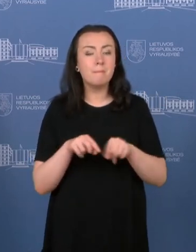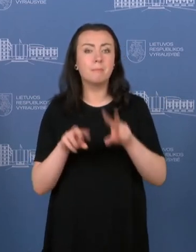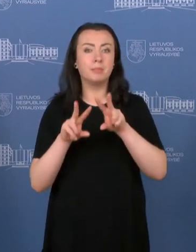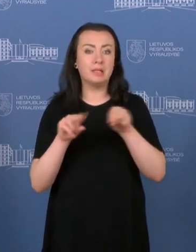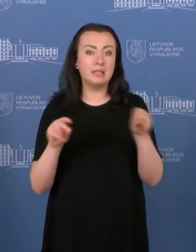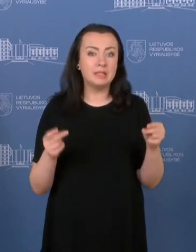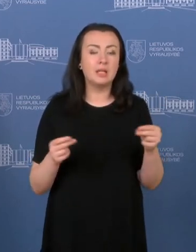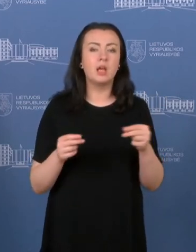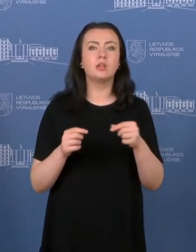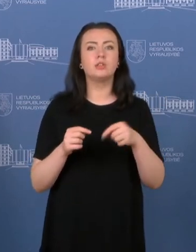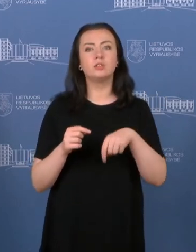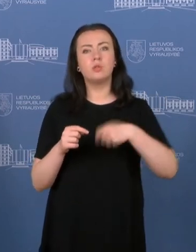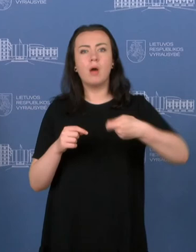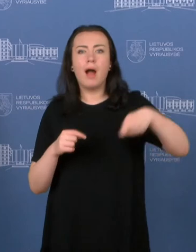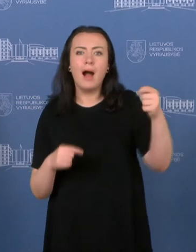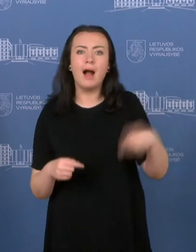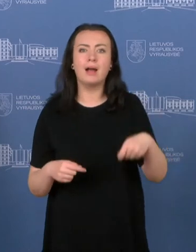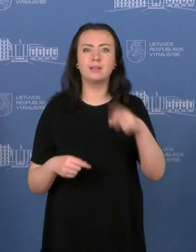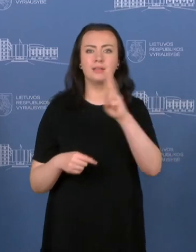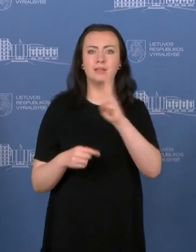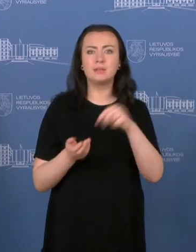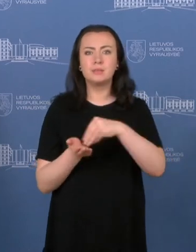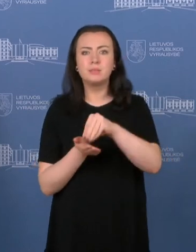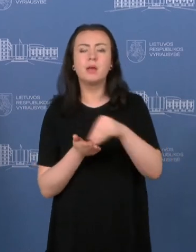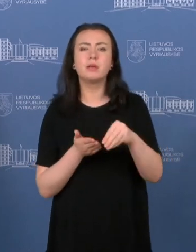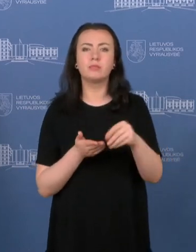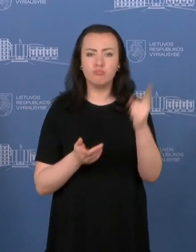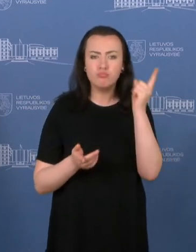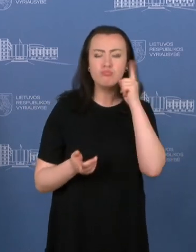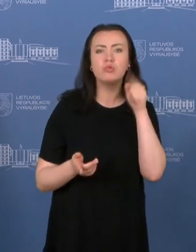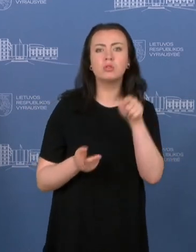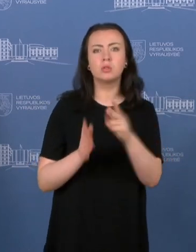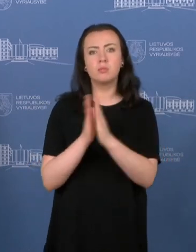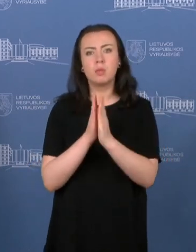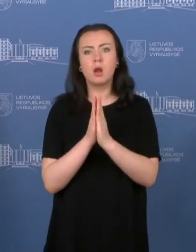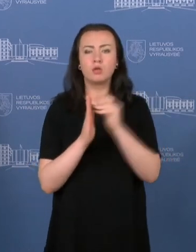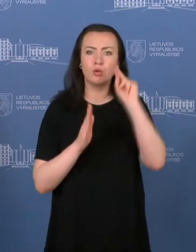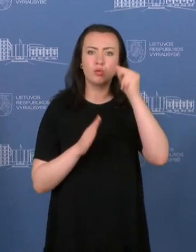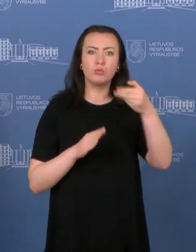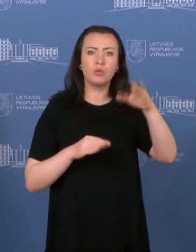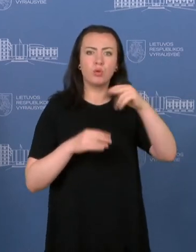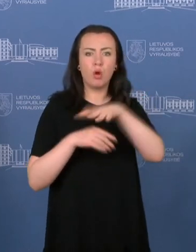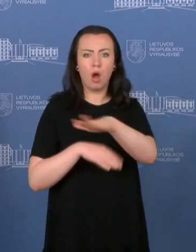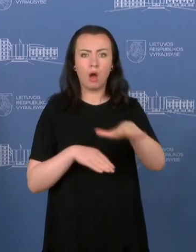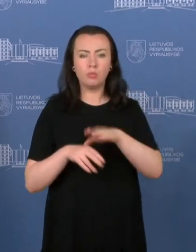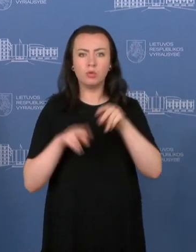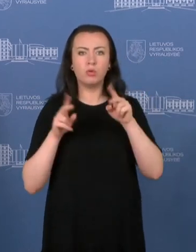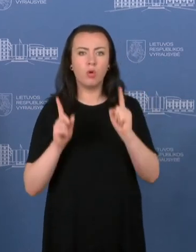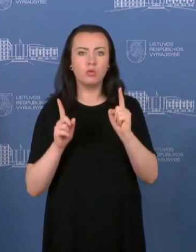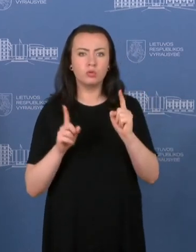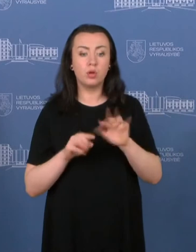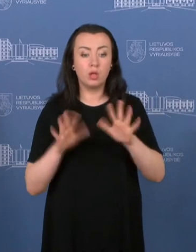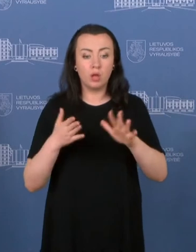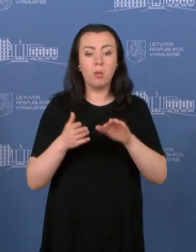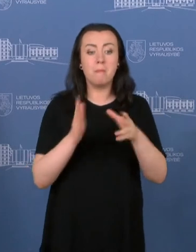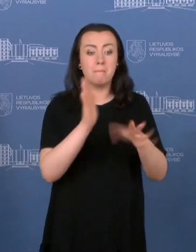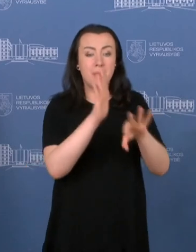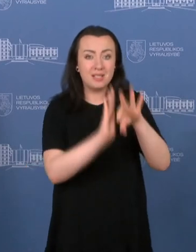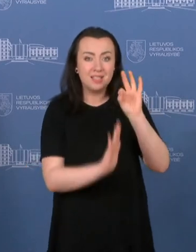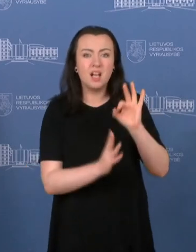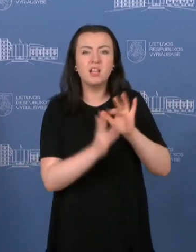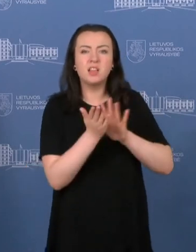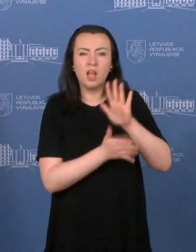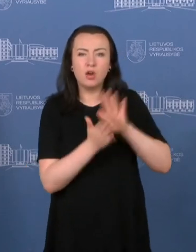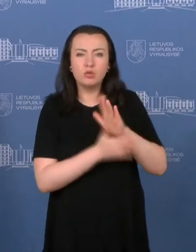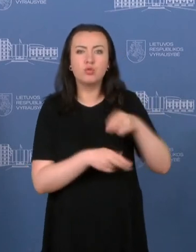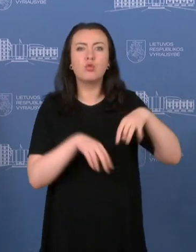tikrųjų akcininkams ir direktoriams išgirsti šitą prašymą, kad iš tikrųjų pasirenkant taršų krovinį šalia gyvenamųjų